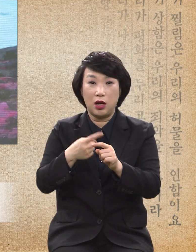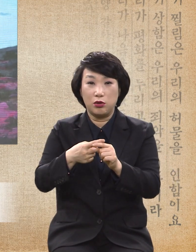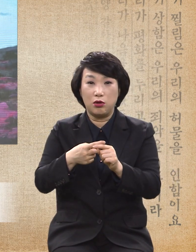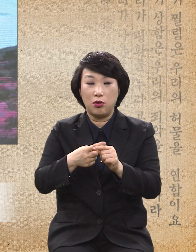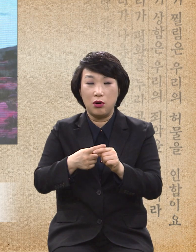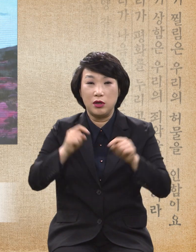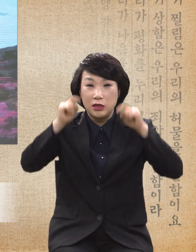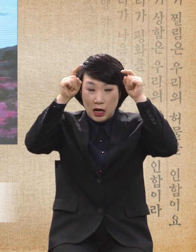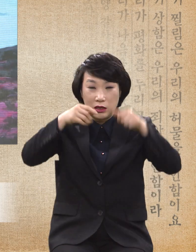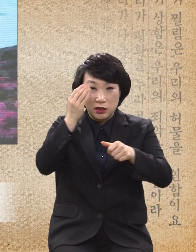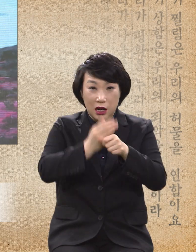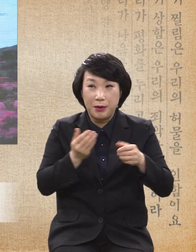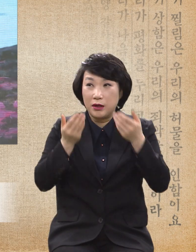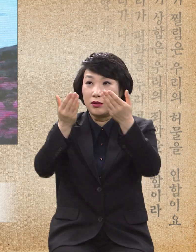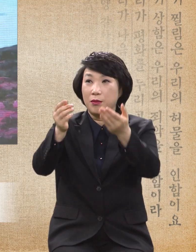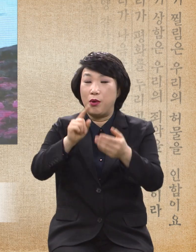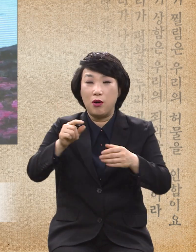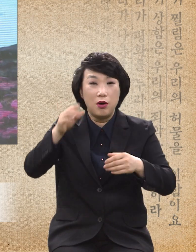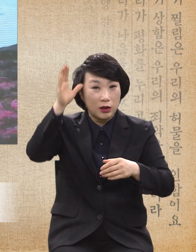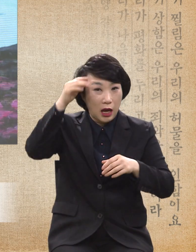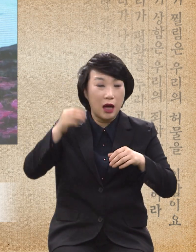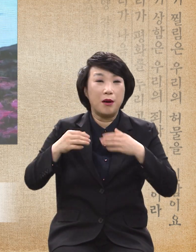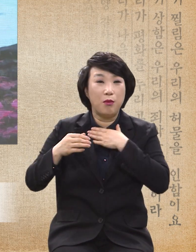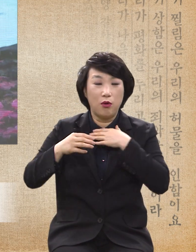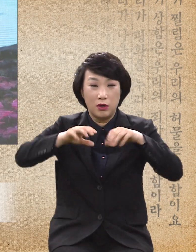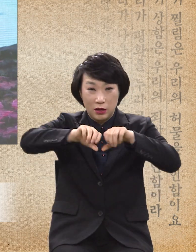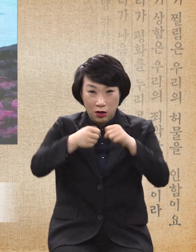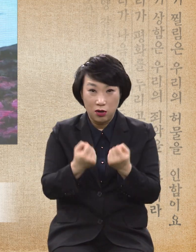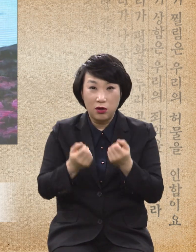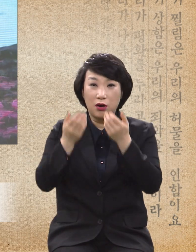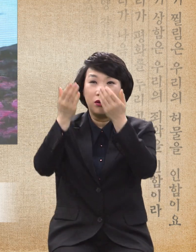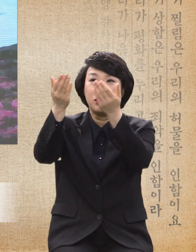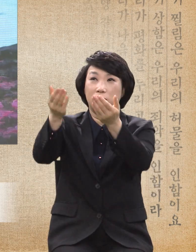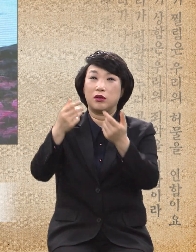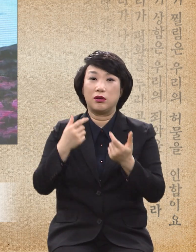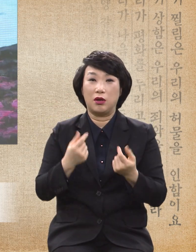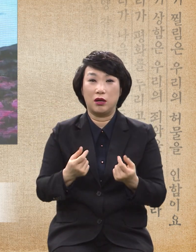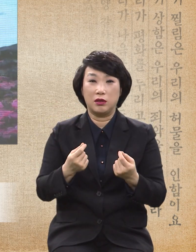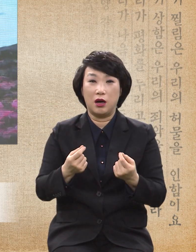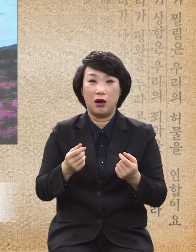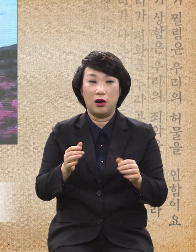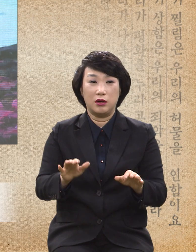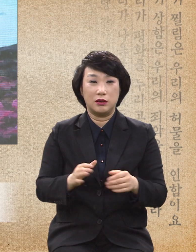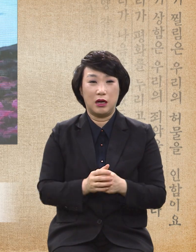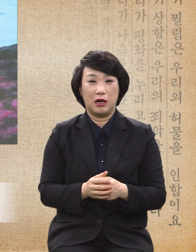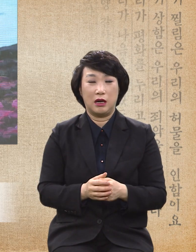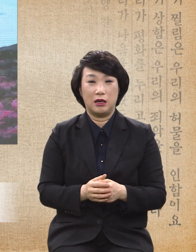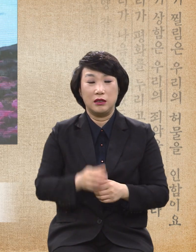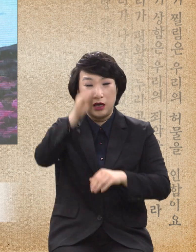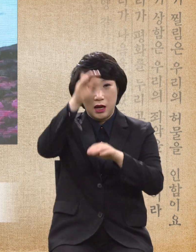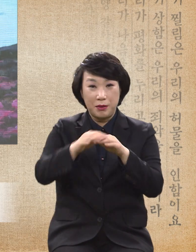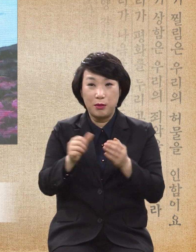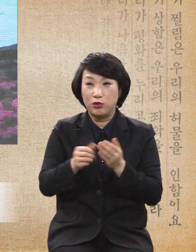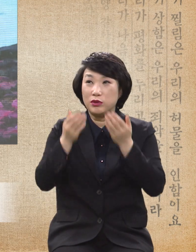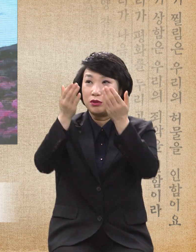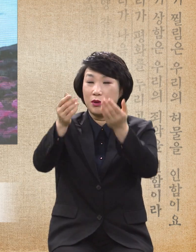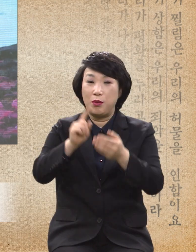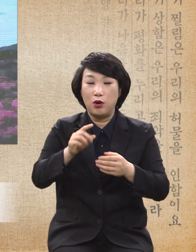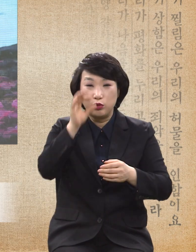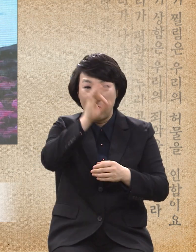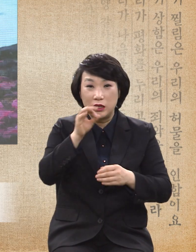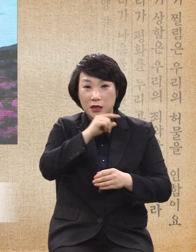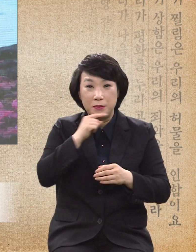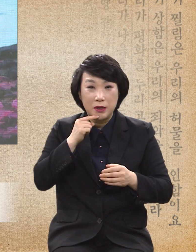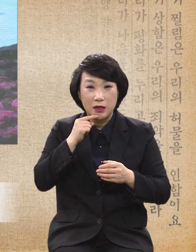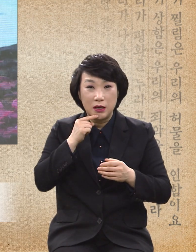없고 양을 잡아드리는 것은 개목을 꺾음과 다름이 없으며 예물을 드린 것은